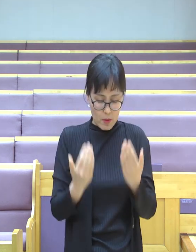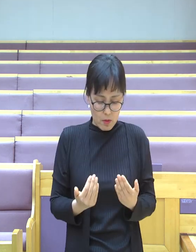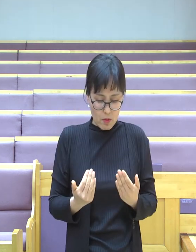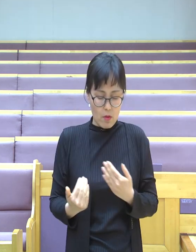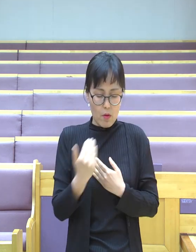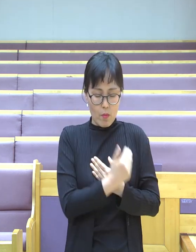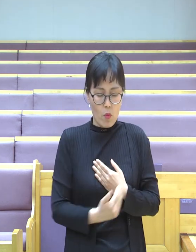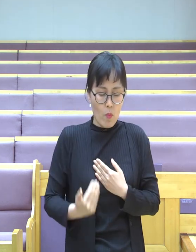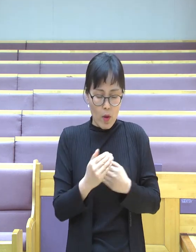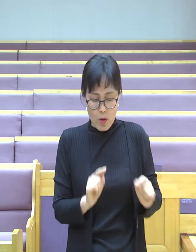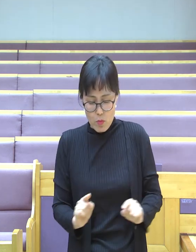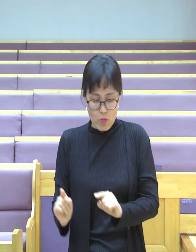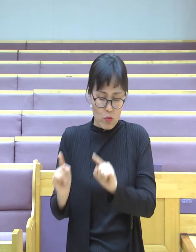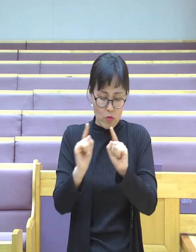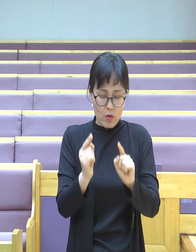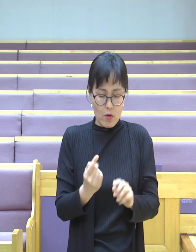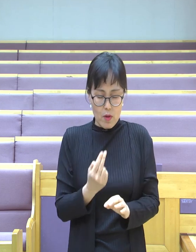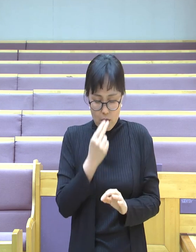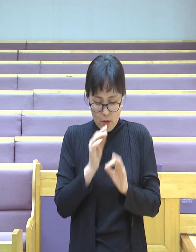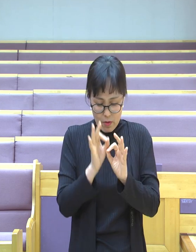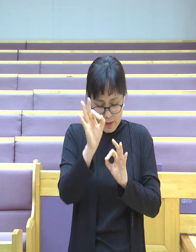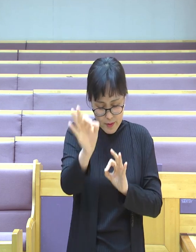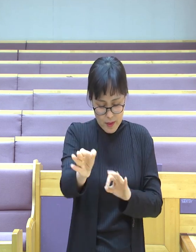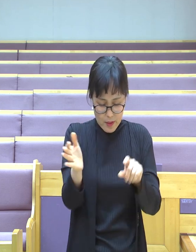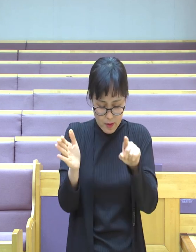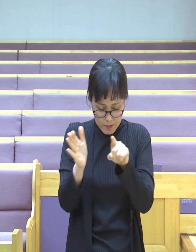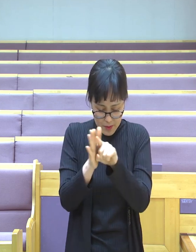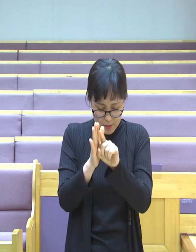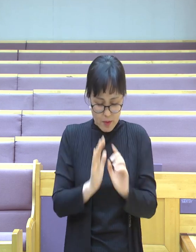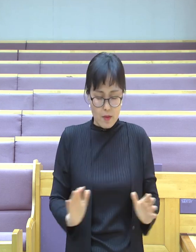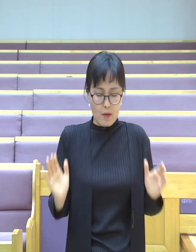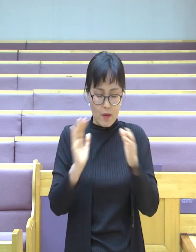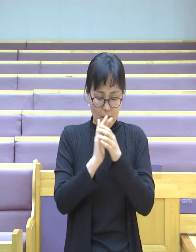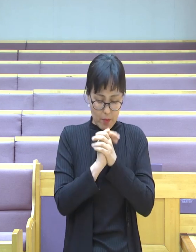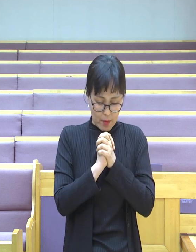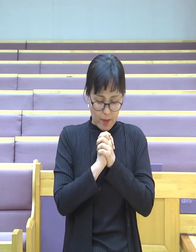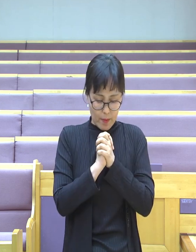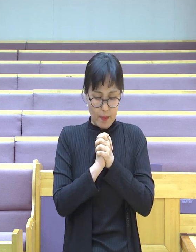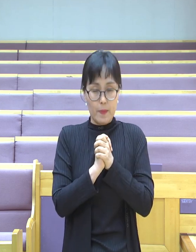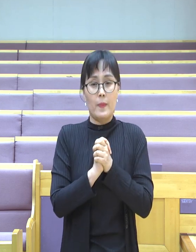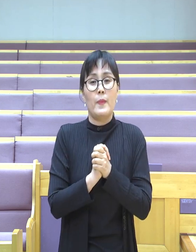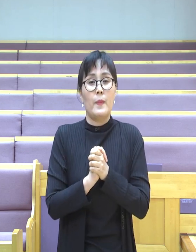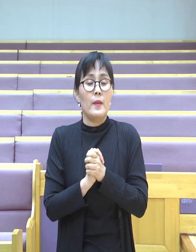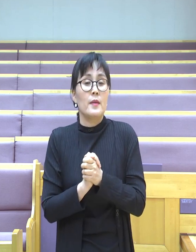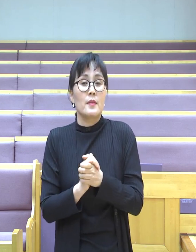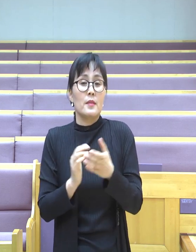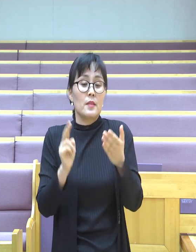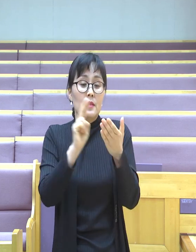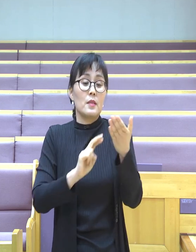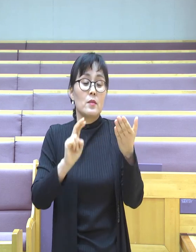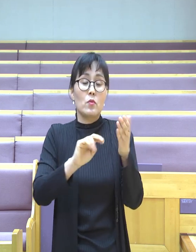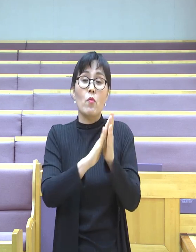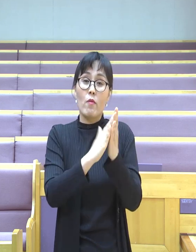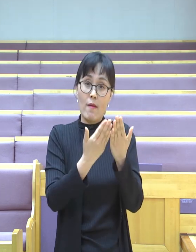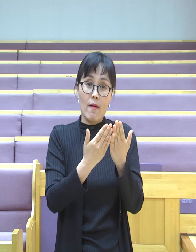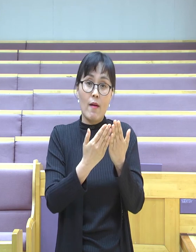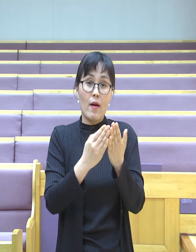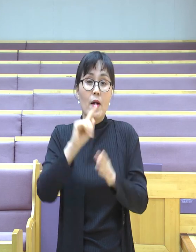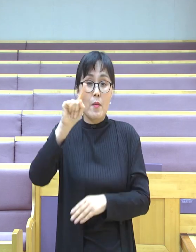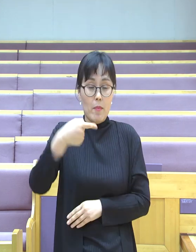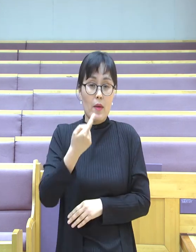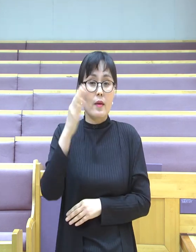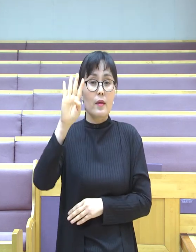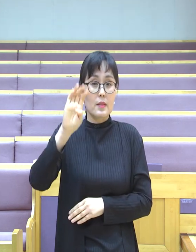부활과 영생을 믿습니다. 아멘. 다 같이 찬송가 144장을